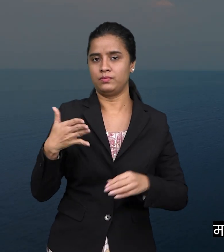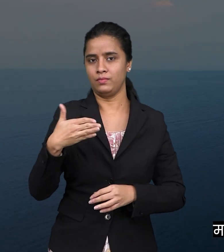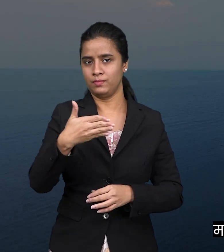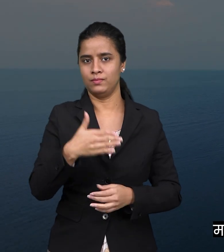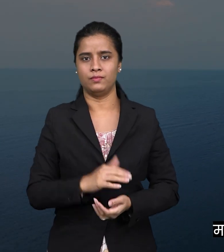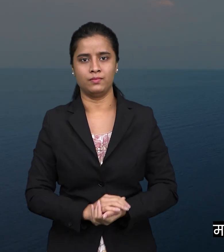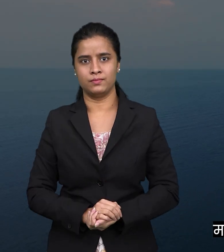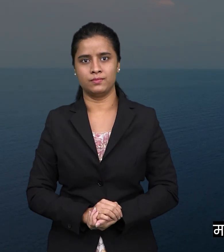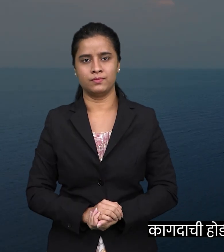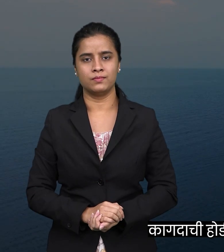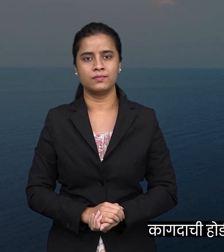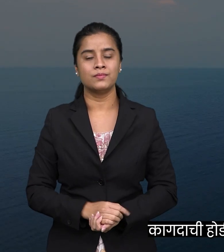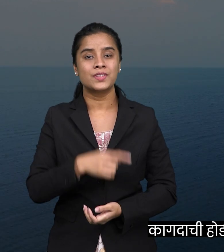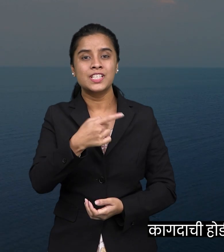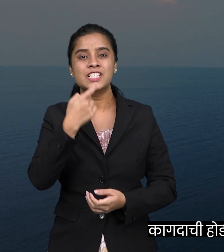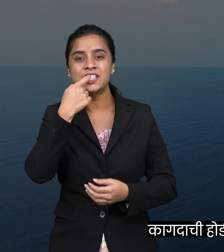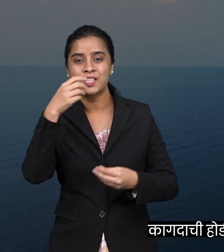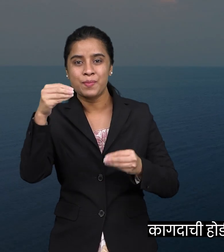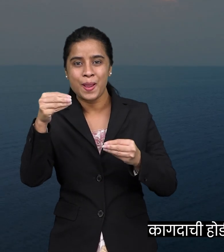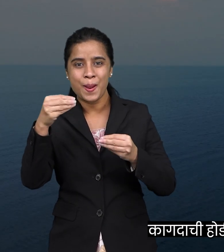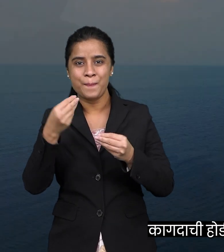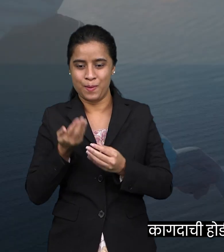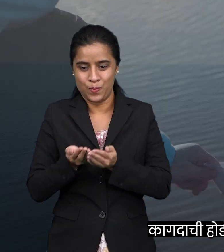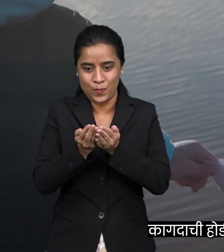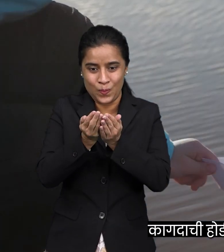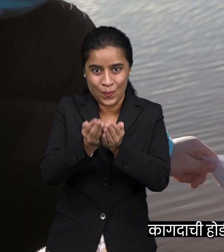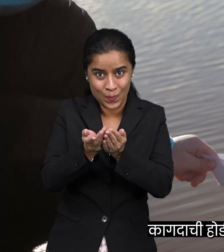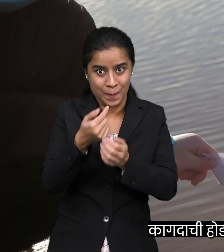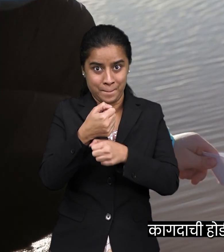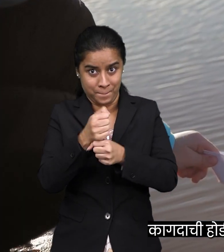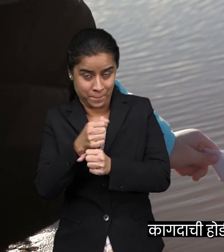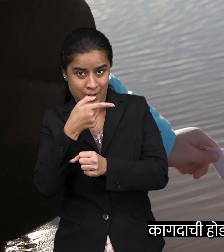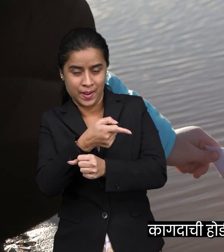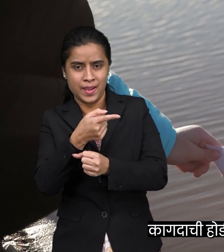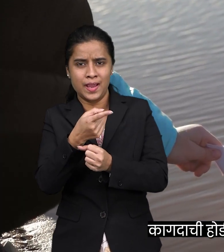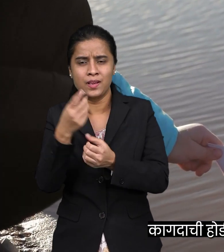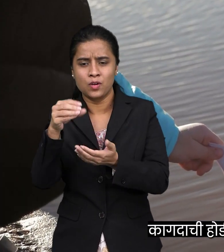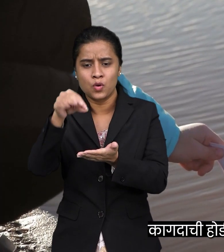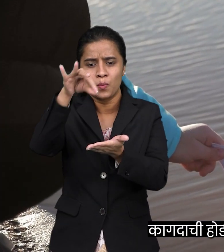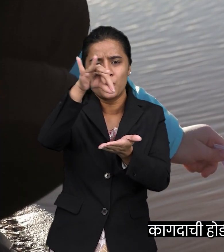माशांमधील हालचाल. कागदाची होडी बनवा आणि ती पाण्यात टाका.